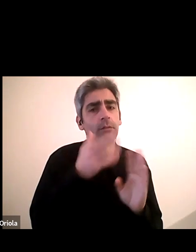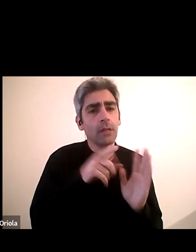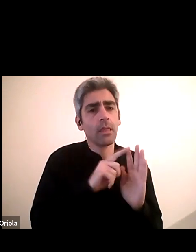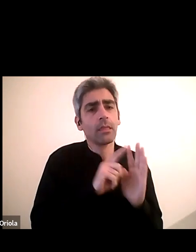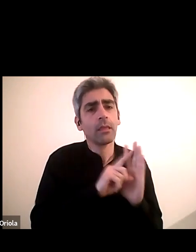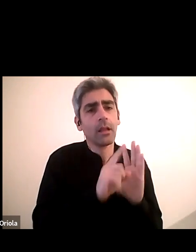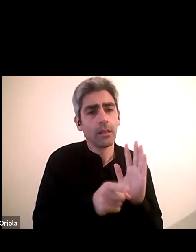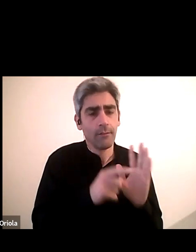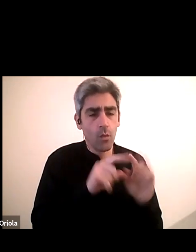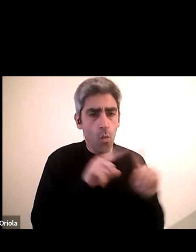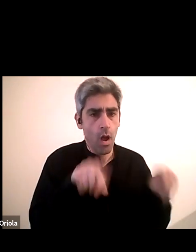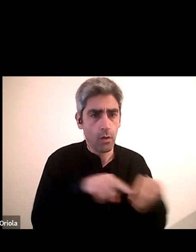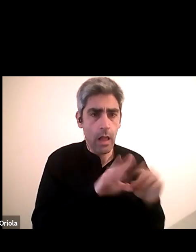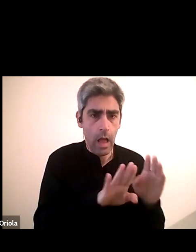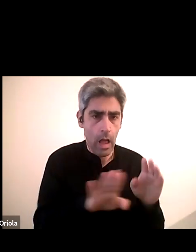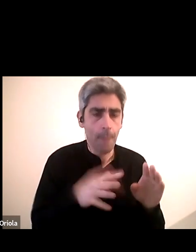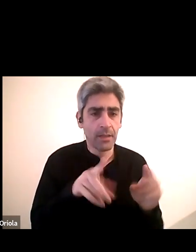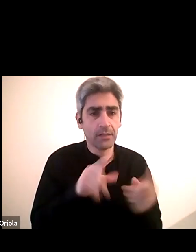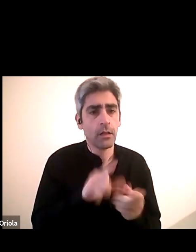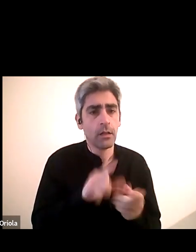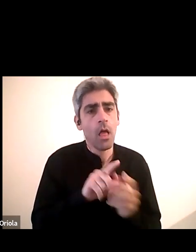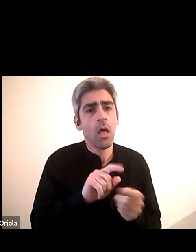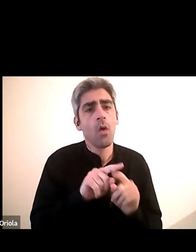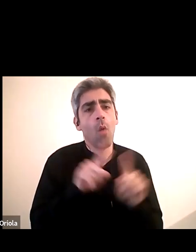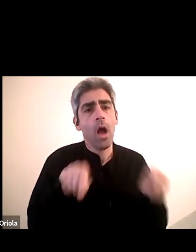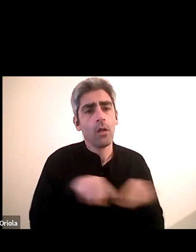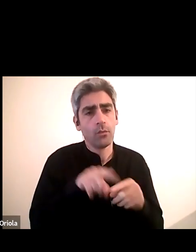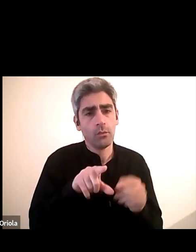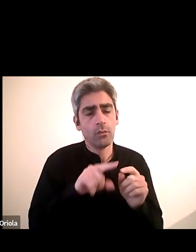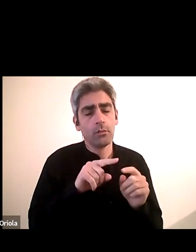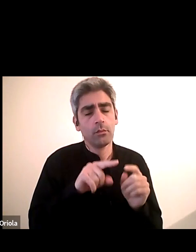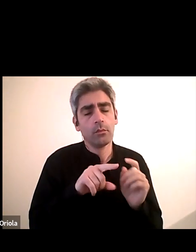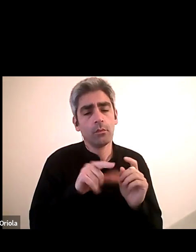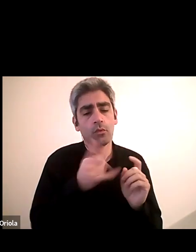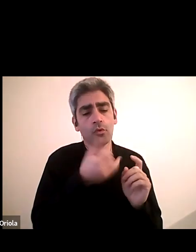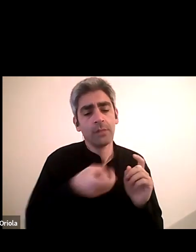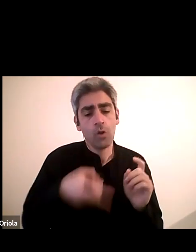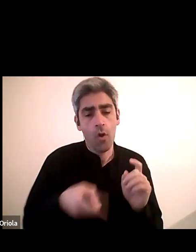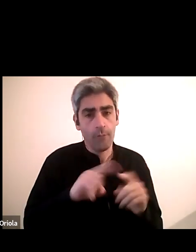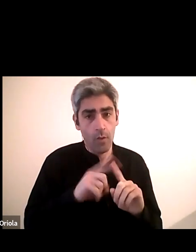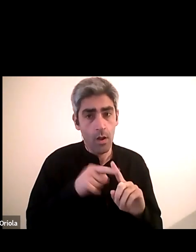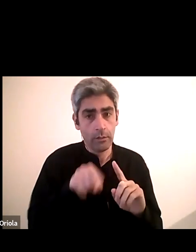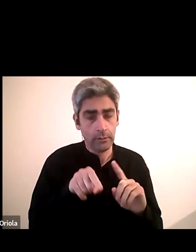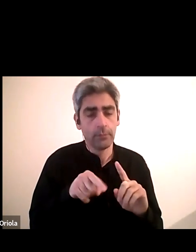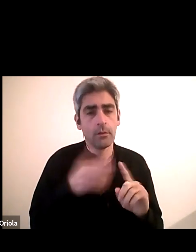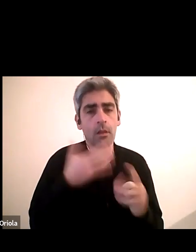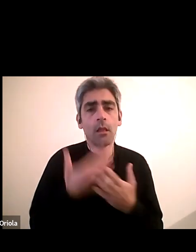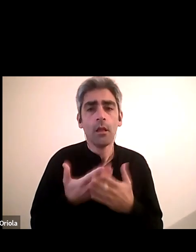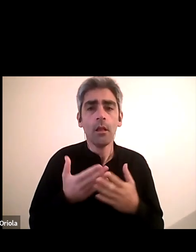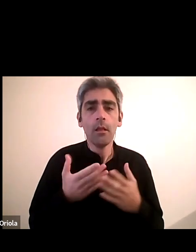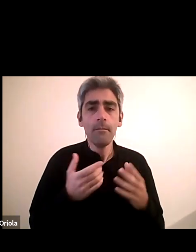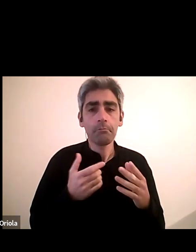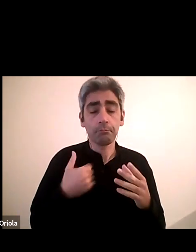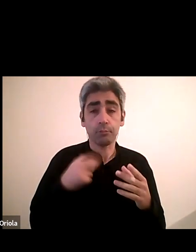Quadro lá estejam, essa Lei Quadro de 2009 retira, e é algo que eu